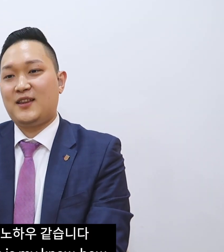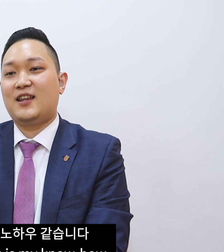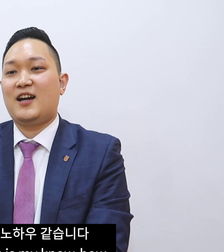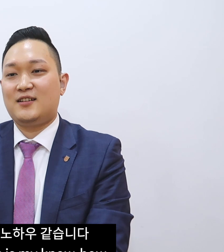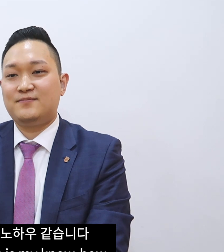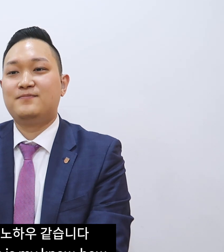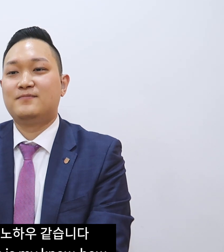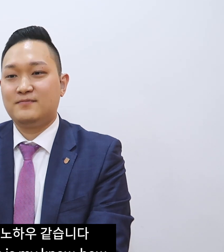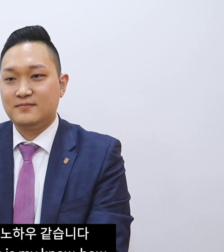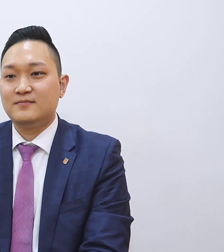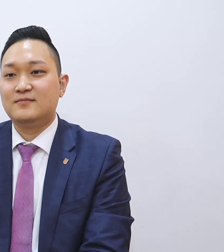갖는다.